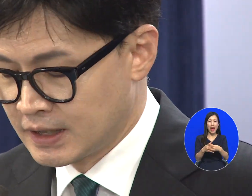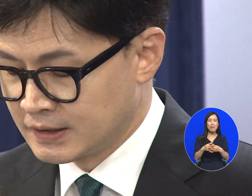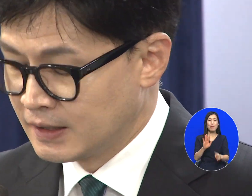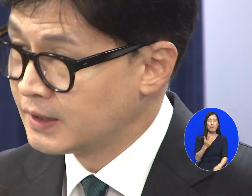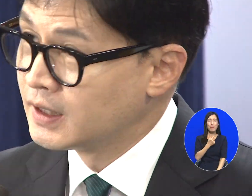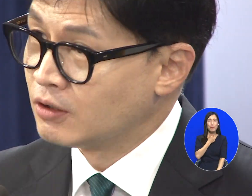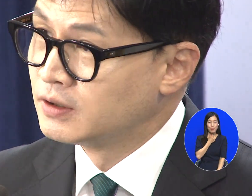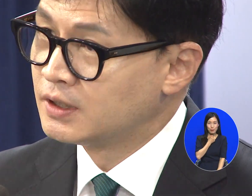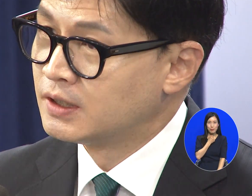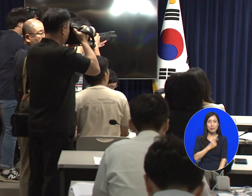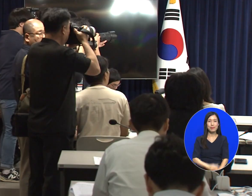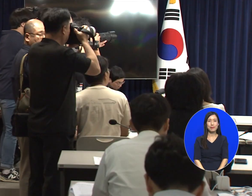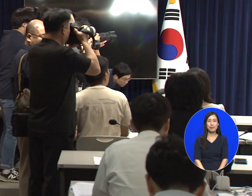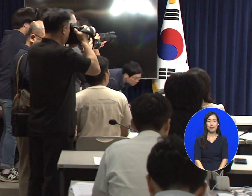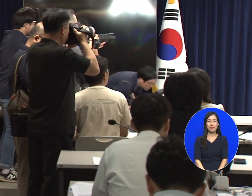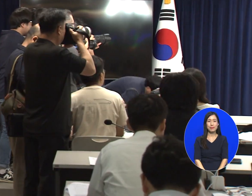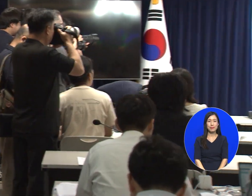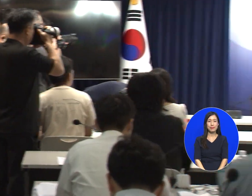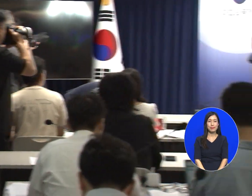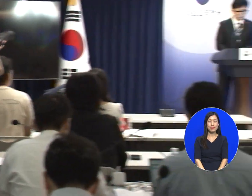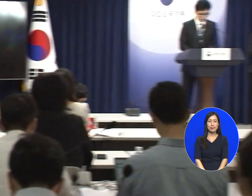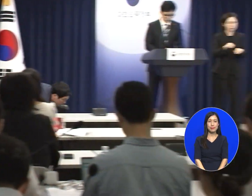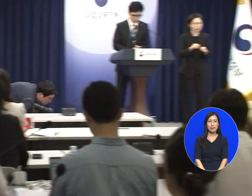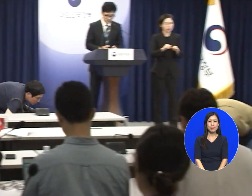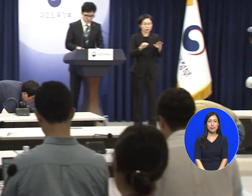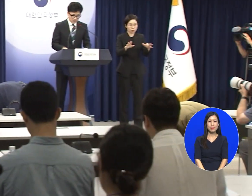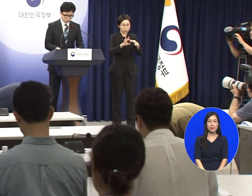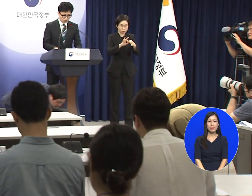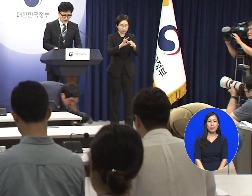있길 기대한다고 밝혔습니다 KTV 김민아입니다